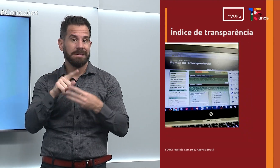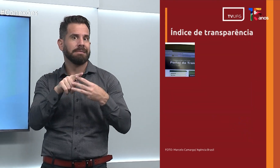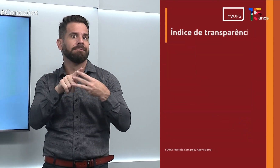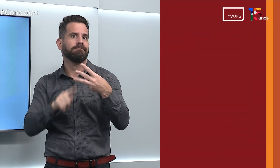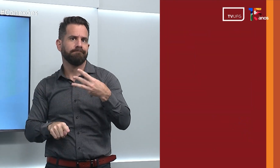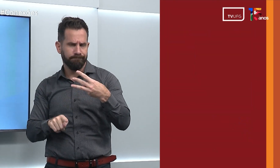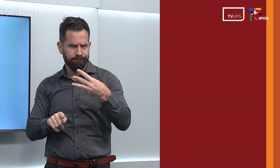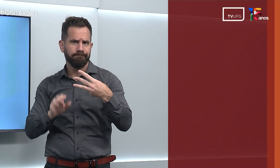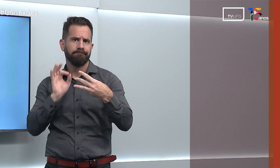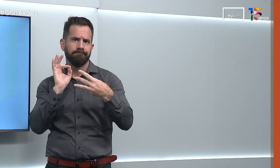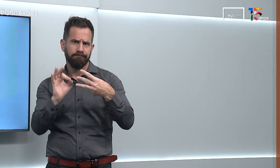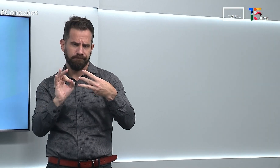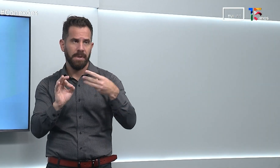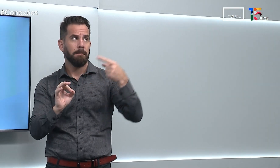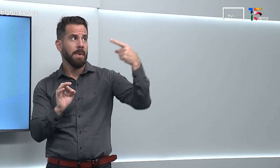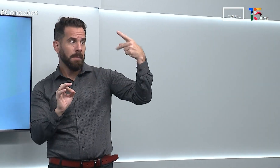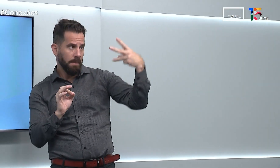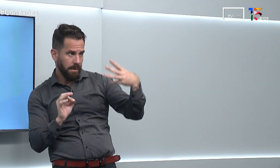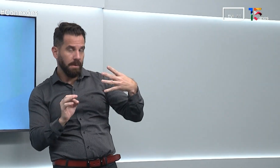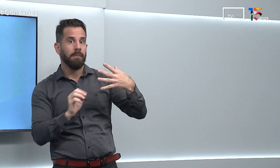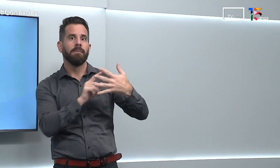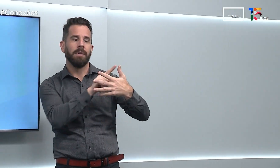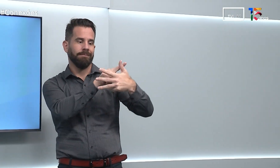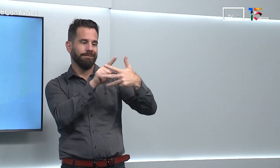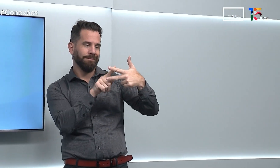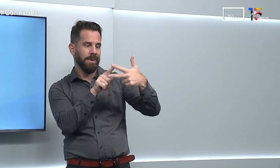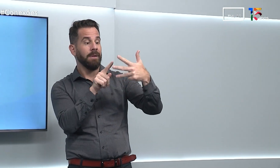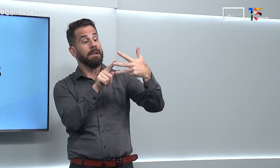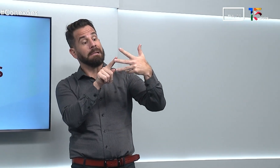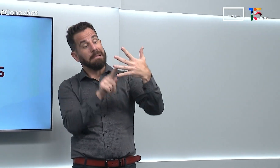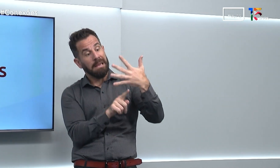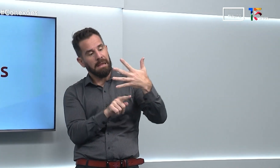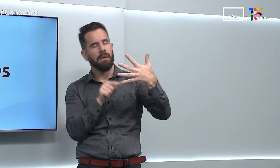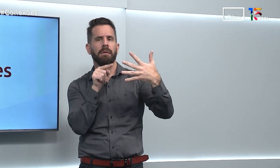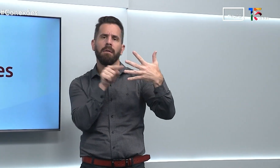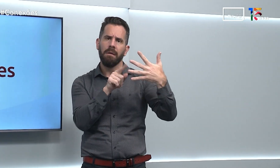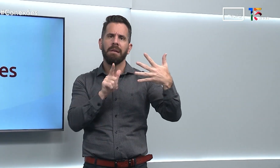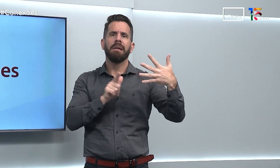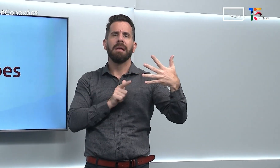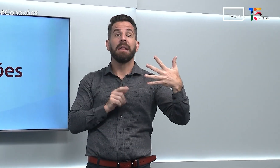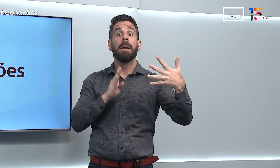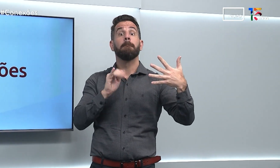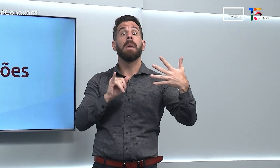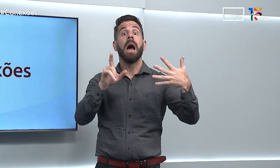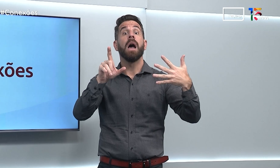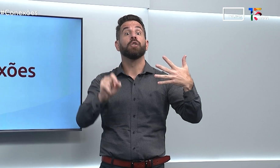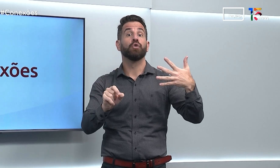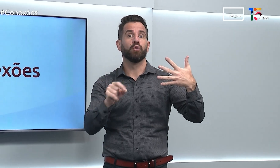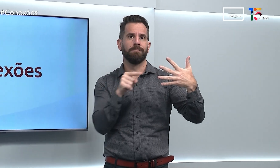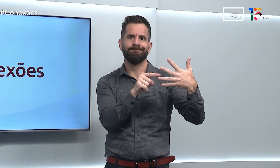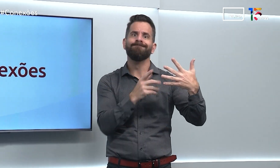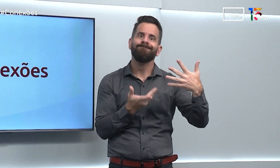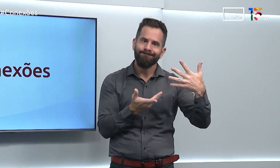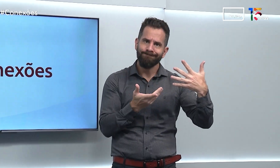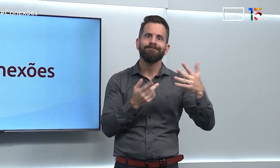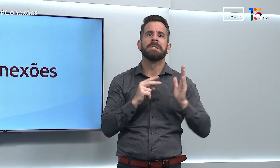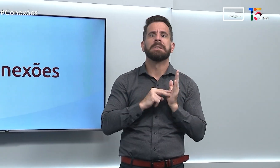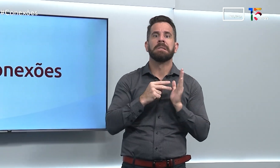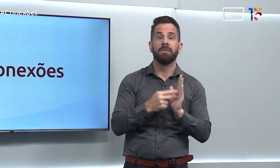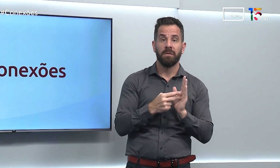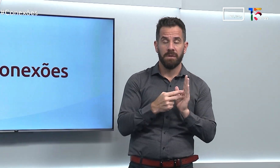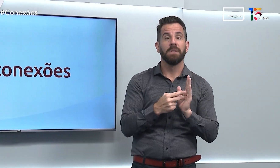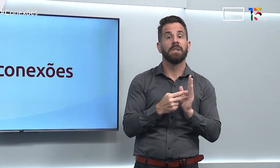as posições seguintes do ranking, alcançaram nível de abertura baixo. Já as demais